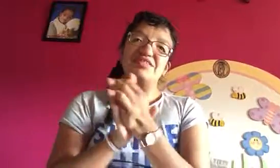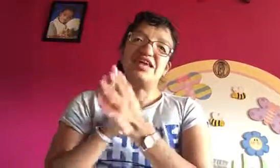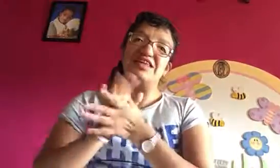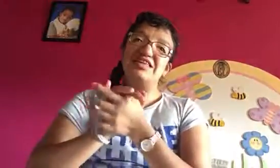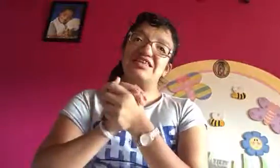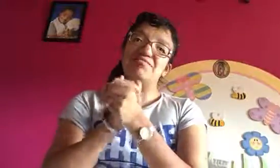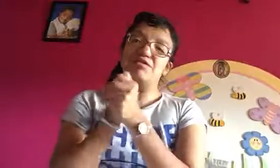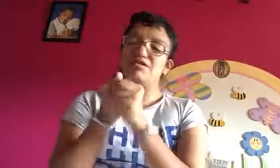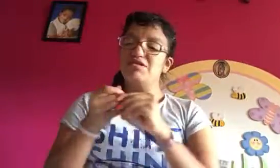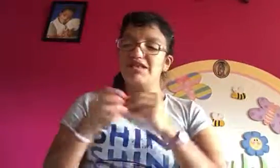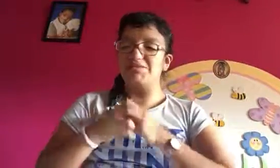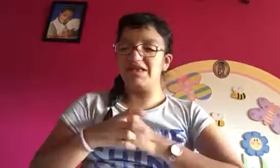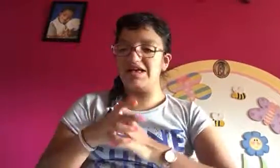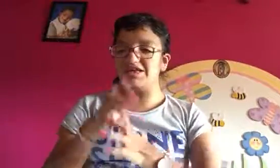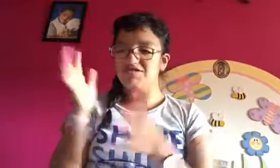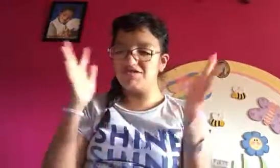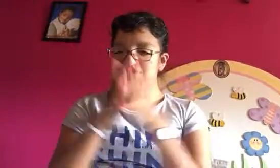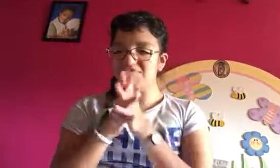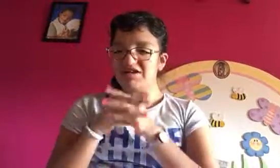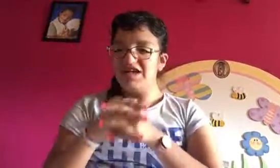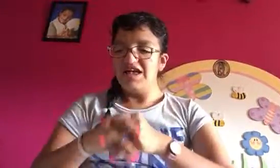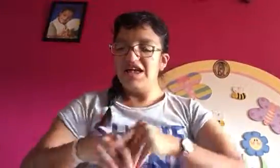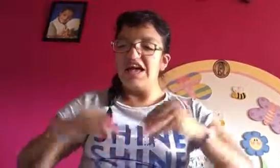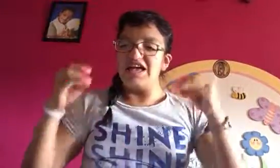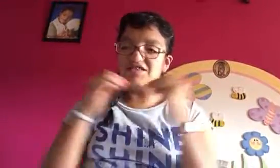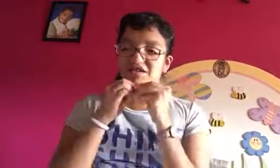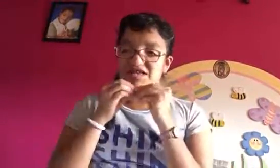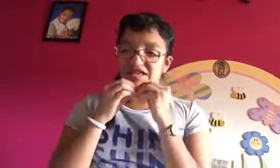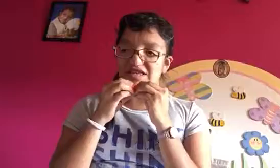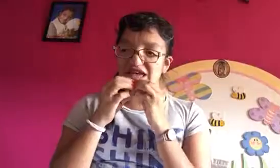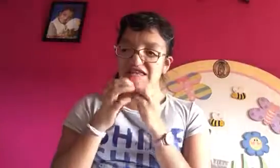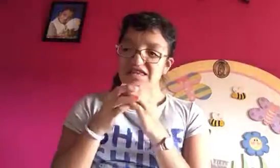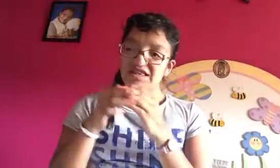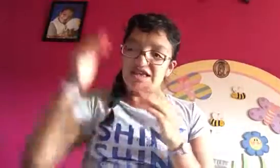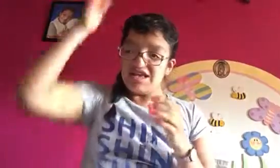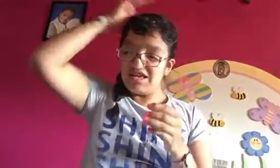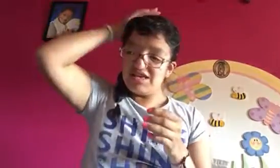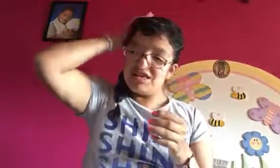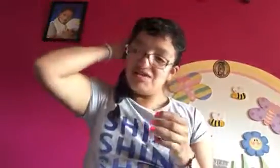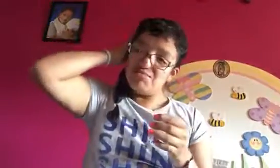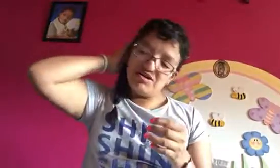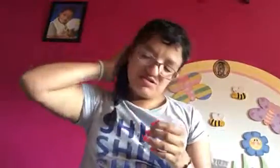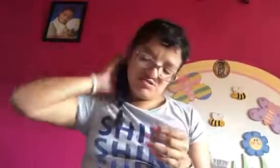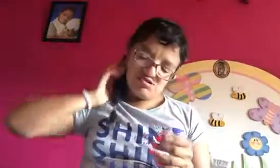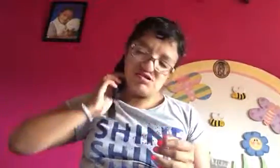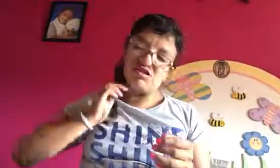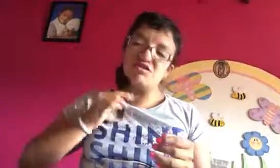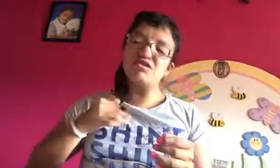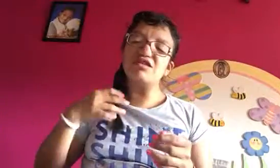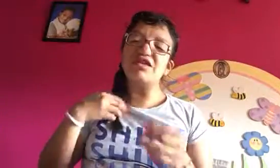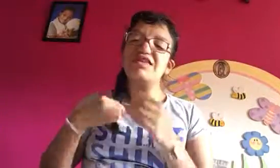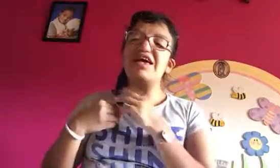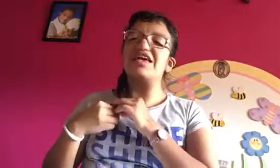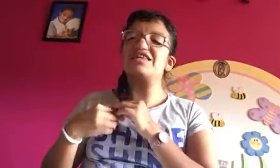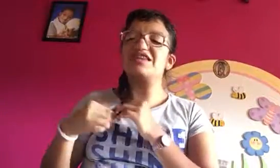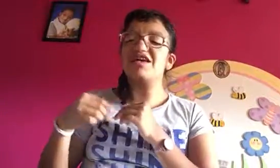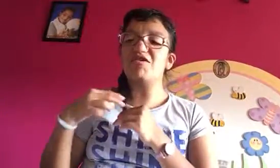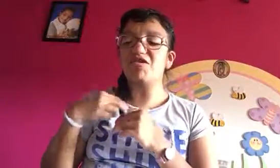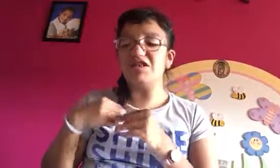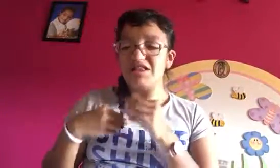ya con lo de Navidad y todo eso. Entonces, por eso. Entonces, hoy les